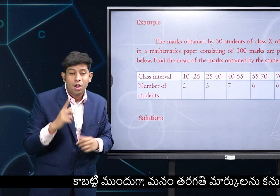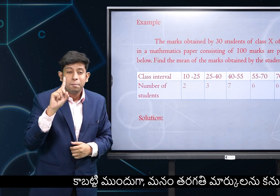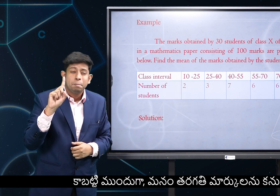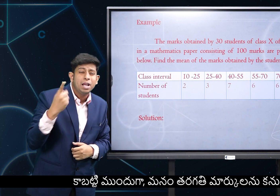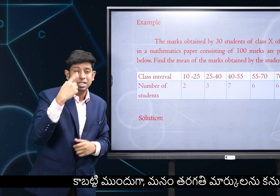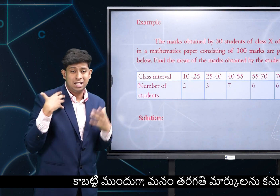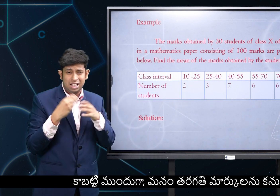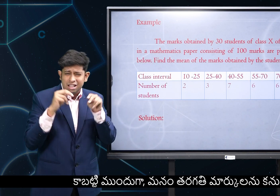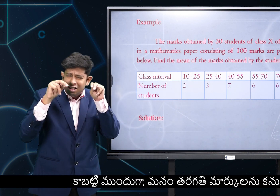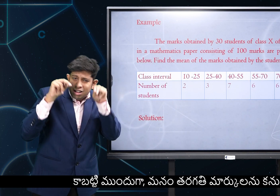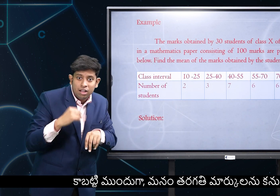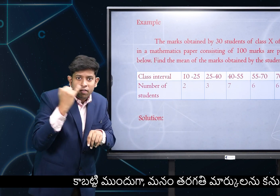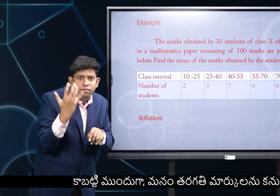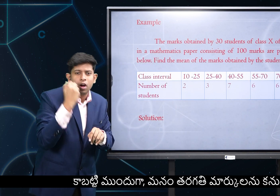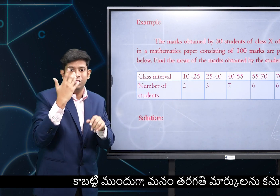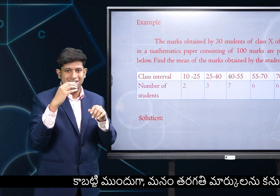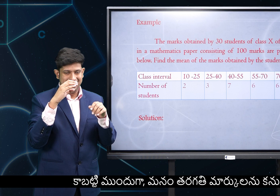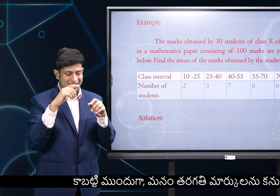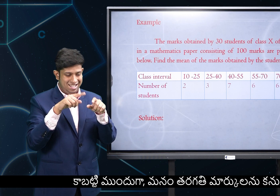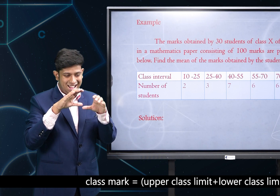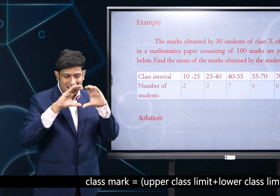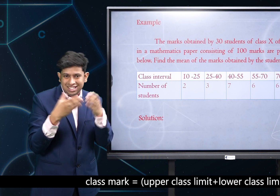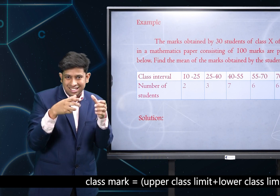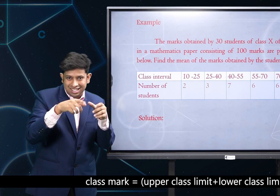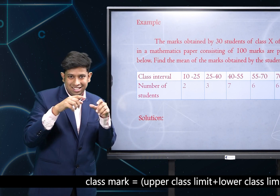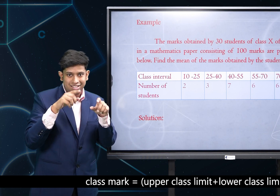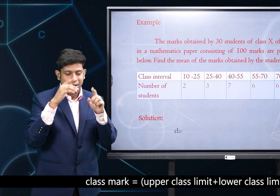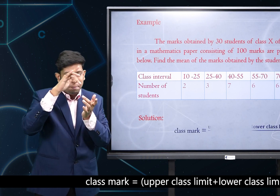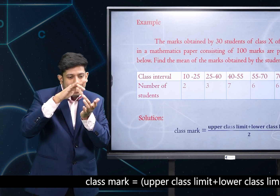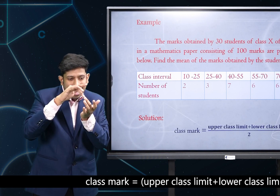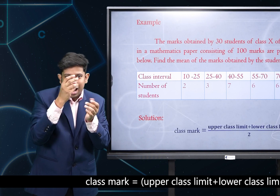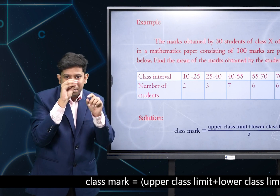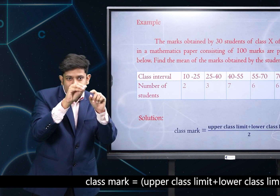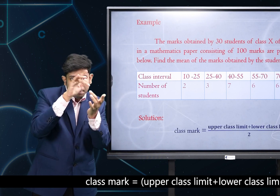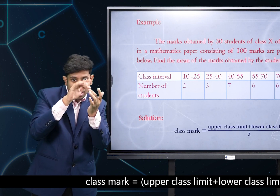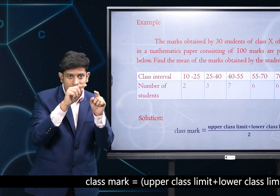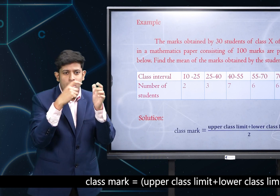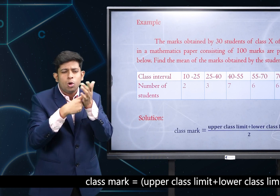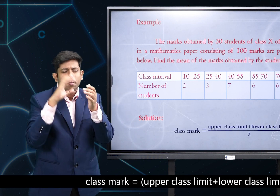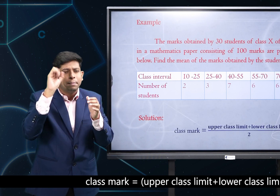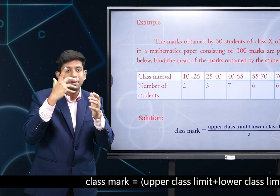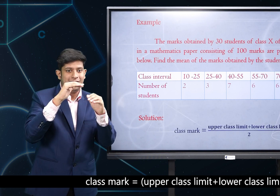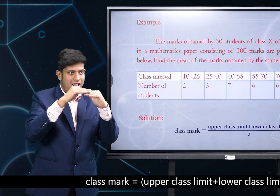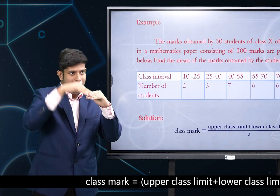కాబట్టి ముందుగా మనం తరగతి మార్కులను కనుగొనాలి. క్లాస్ మార్క్ = అప్పర్ క్లాస్